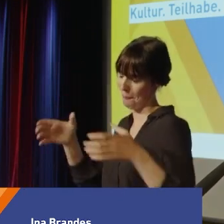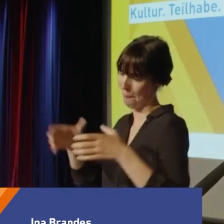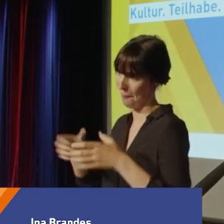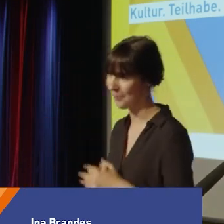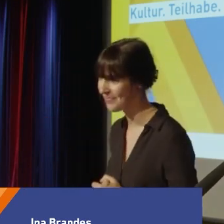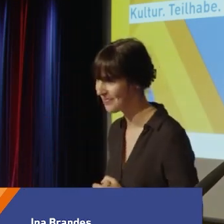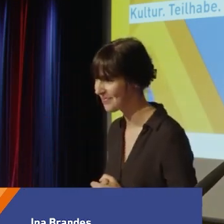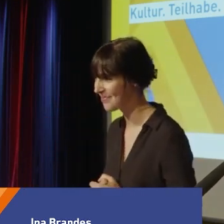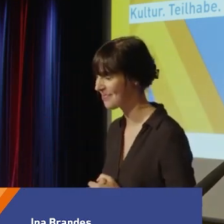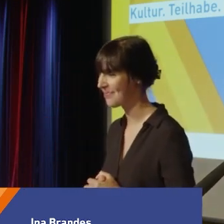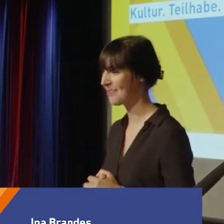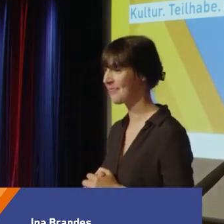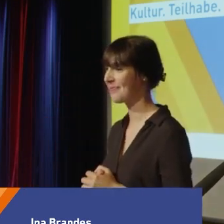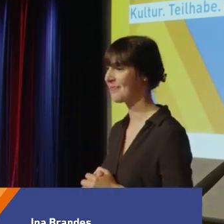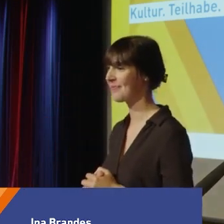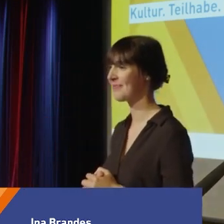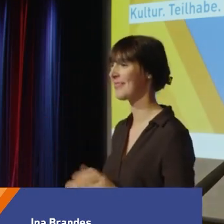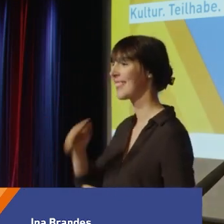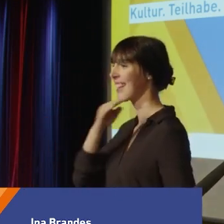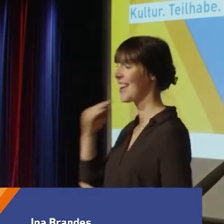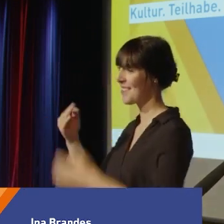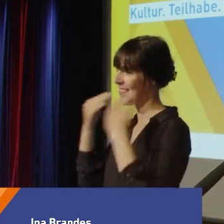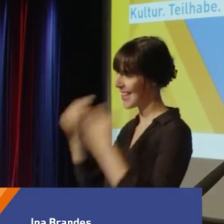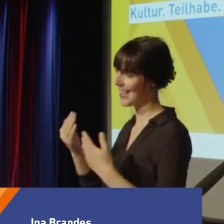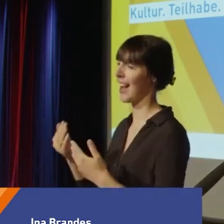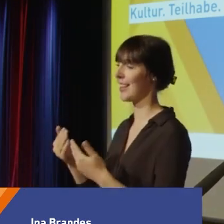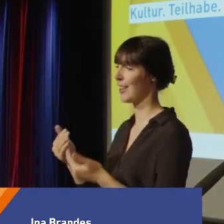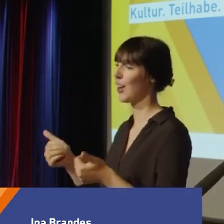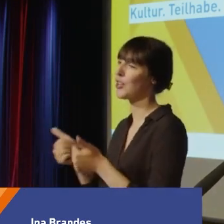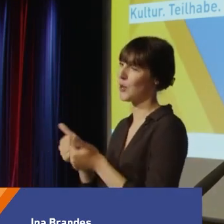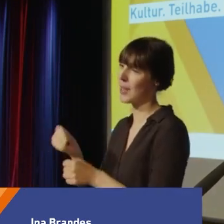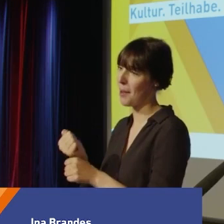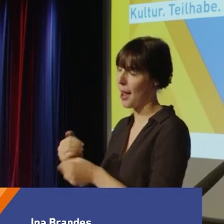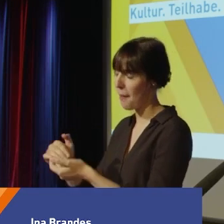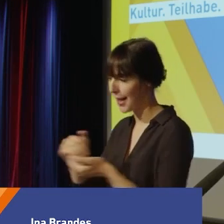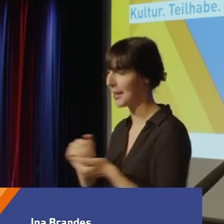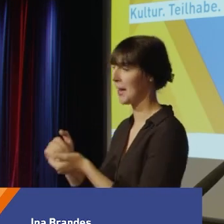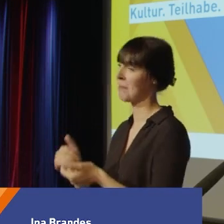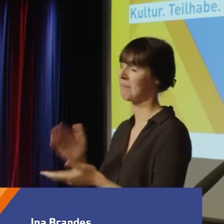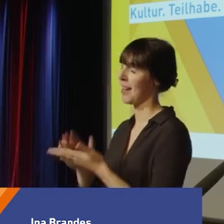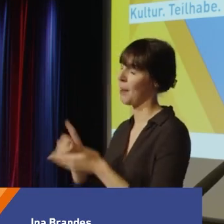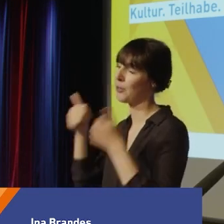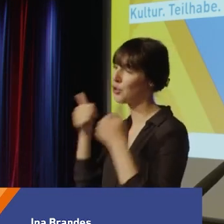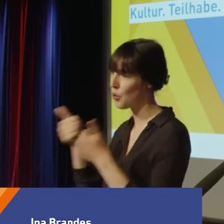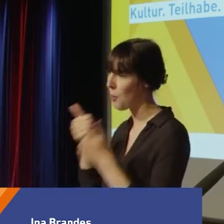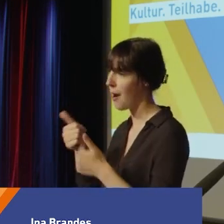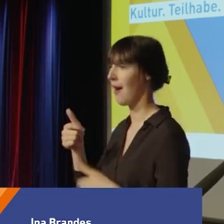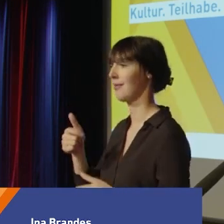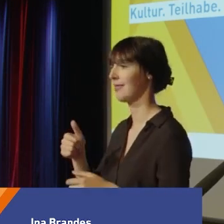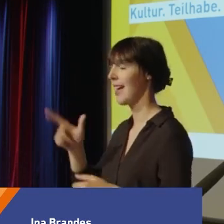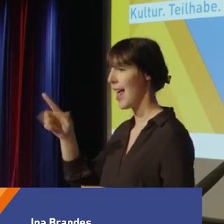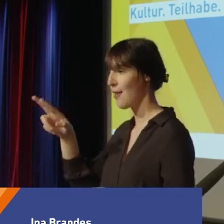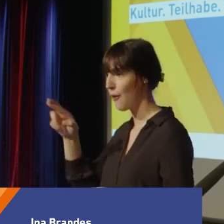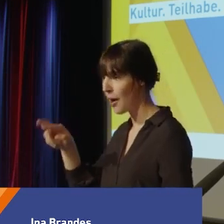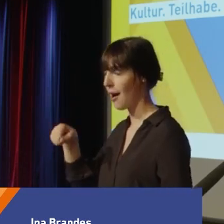haben, ganz herzlich zu bedanken für die hervorragende Zusammenarbeit. Sie wissen das, wir sehen als Land Nordrhein-Westfalen die Landschaftsverbände als